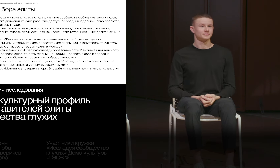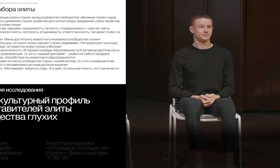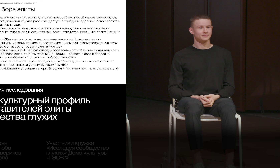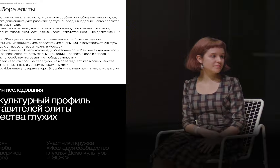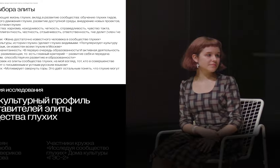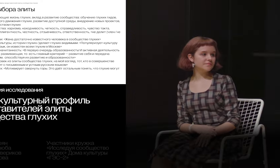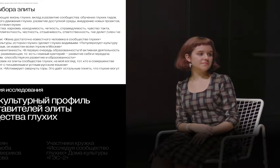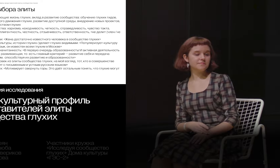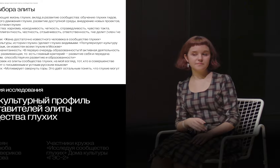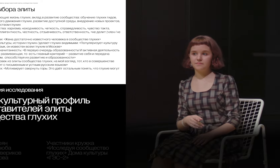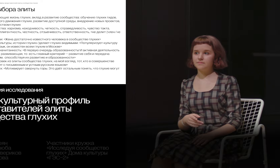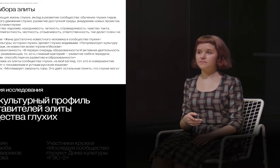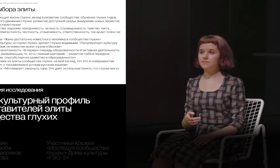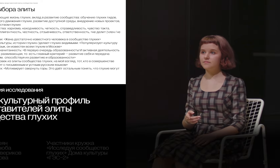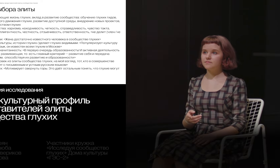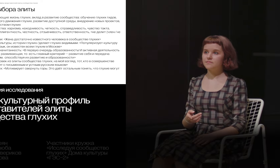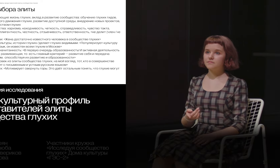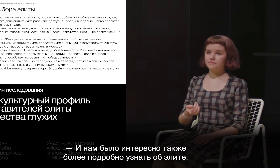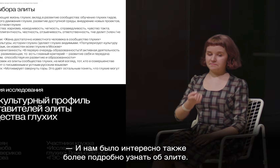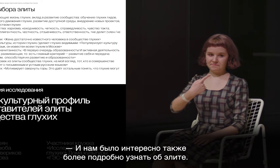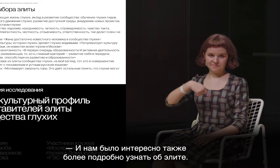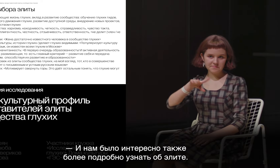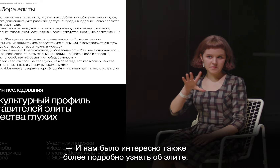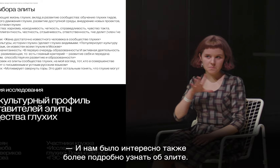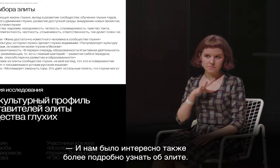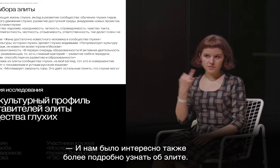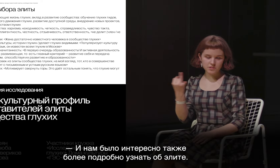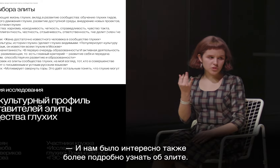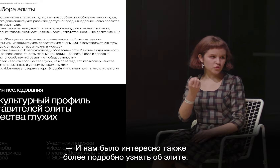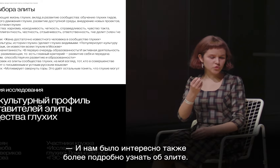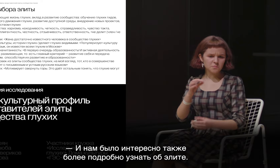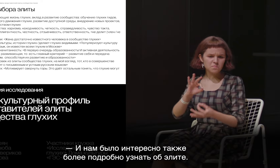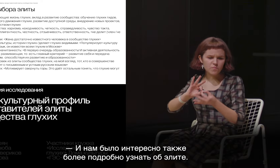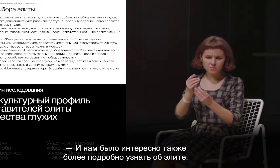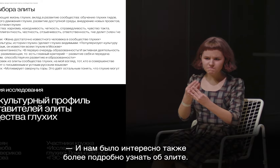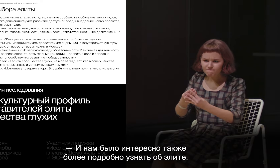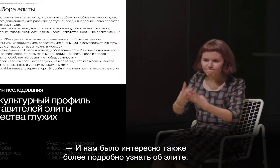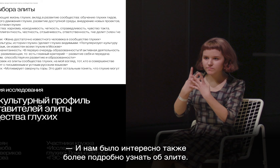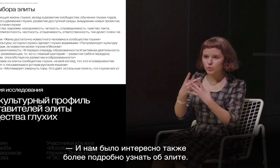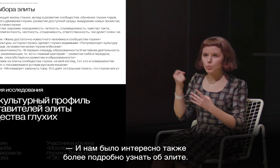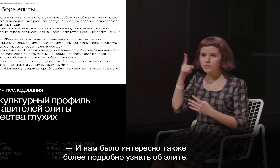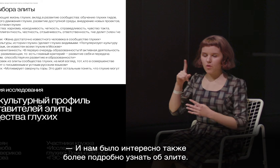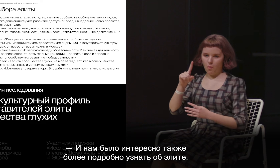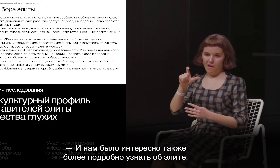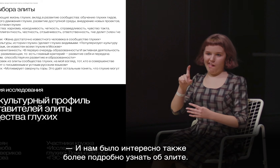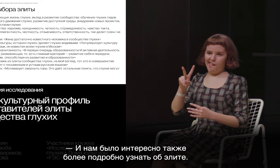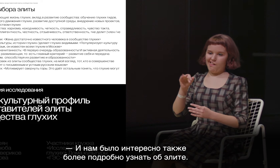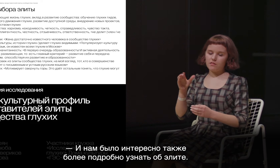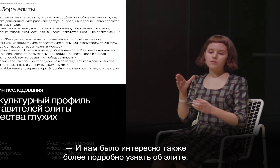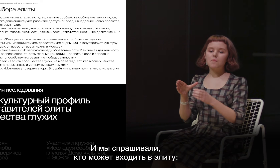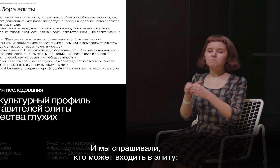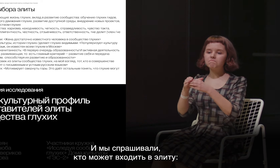сообщество и давать возможности выделиться другим представителям сообщества. И нам было интересно также более подробно узнать об